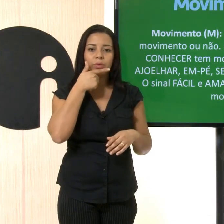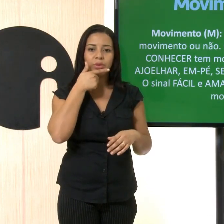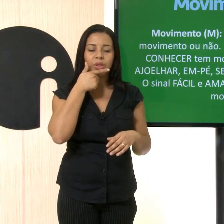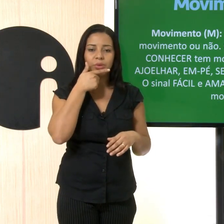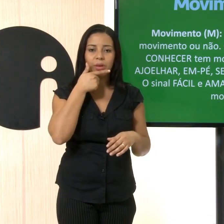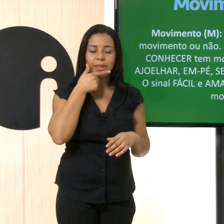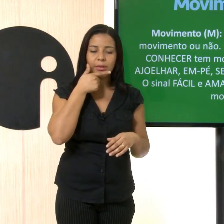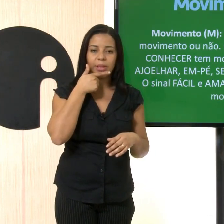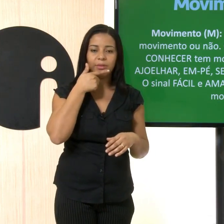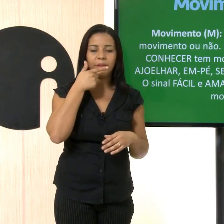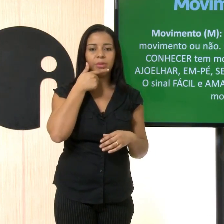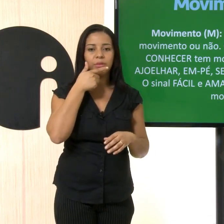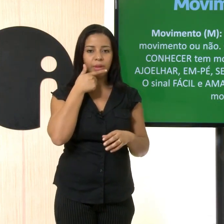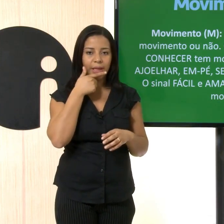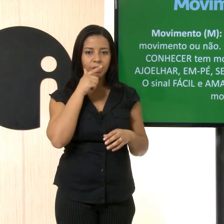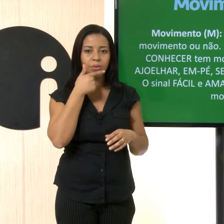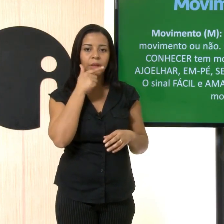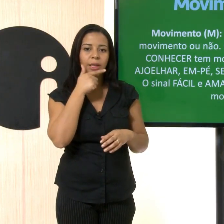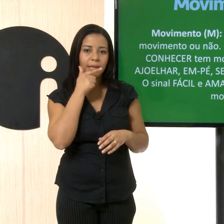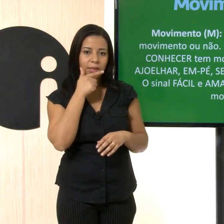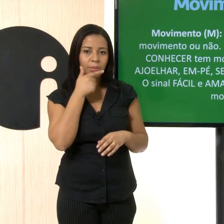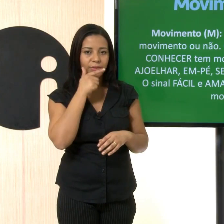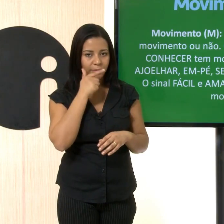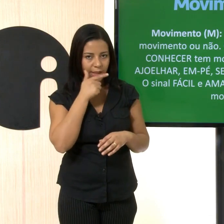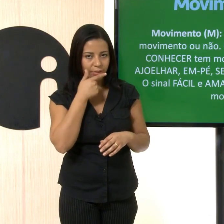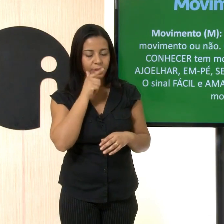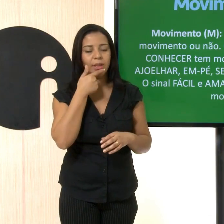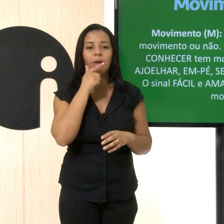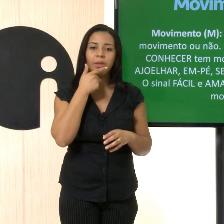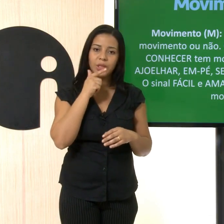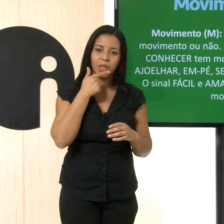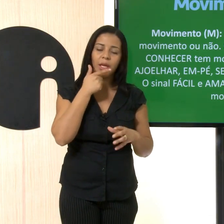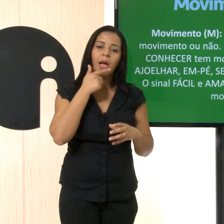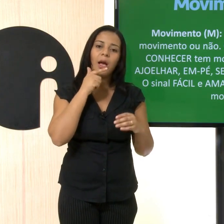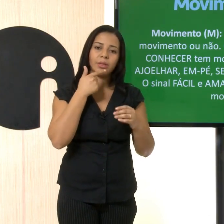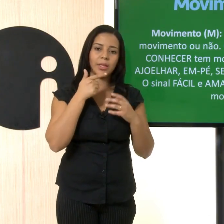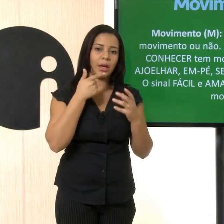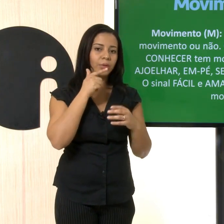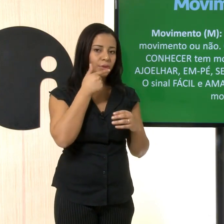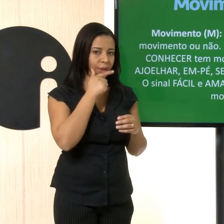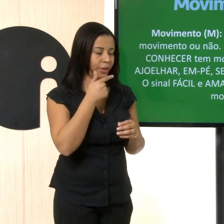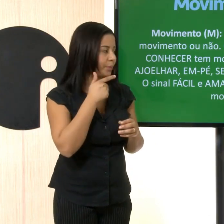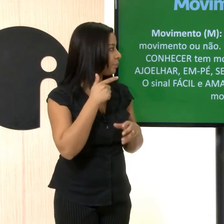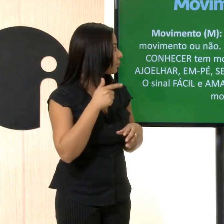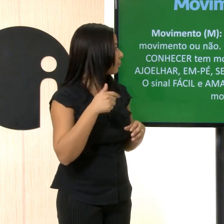de articulação ele é feito no queixo, e esse é o movimento, que dá origem ao sinal sorrir.